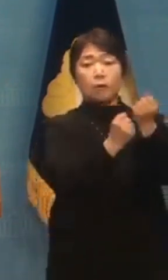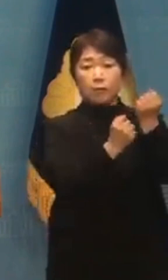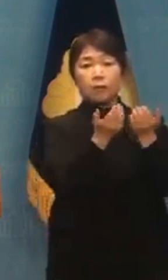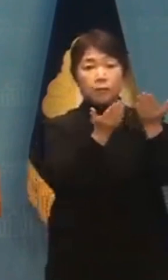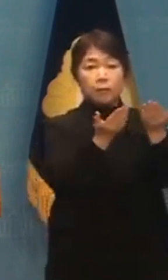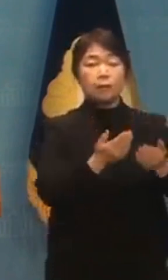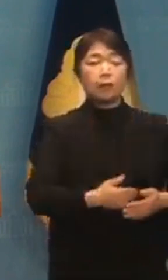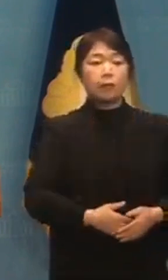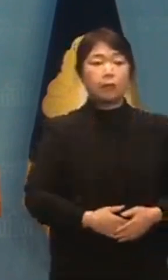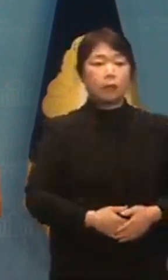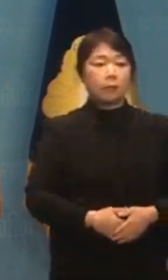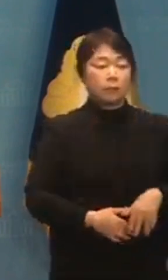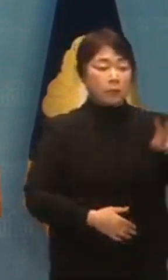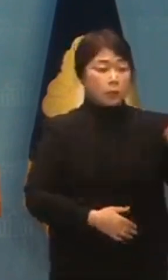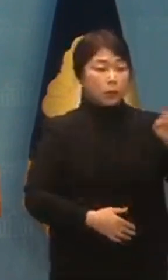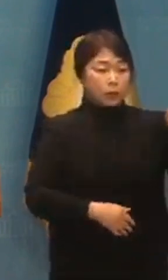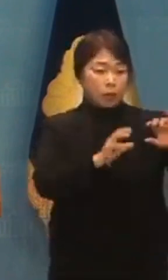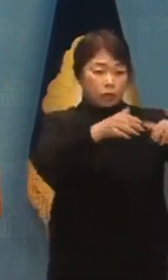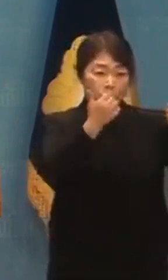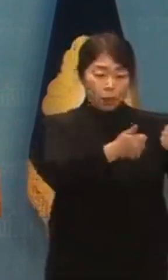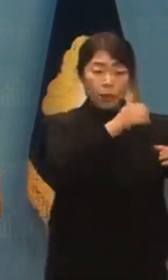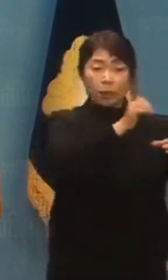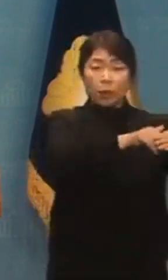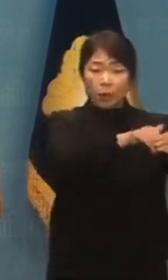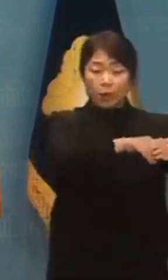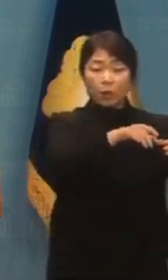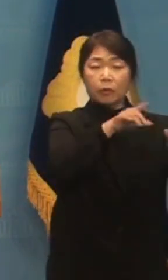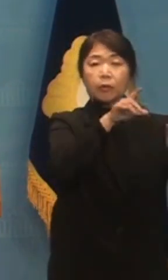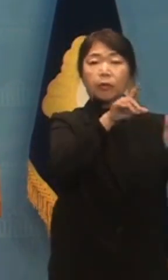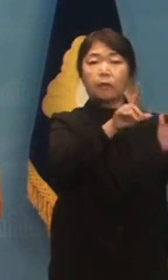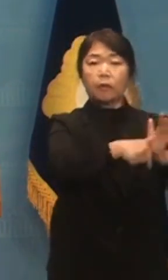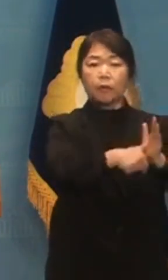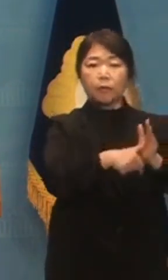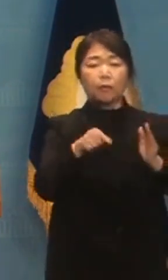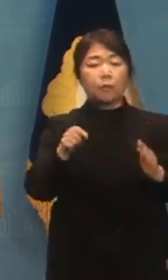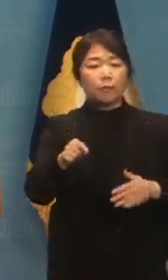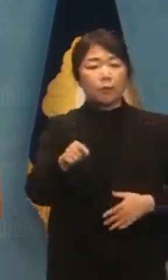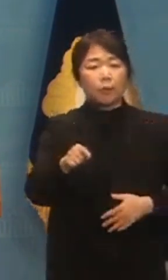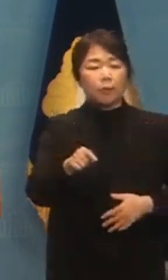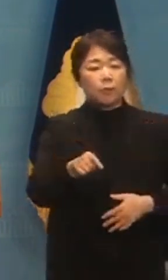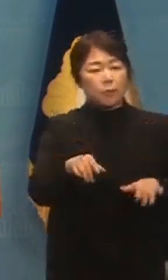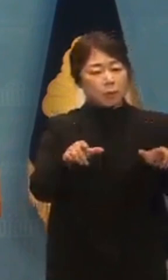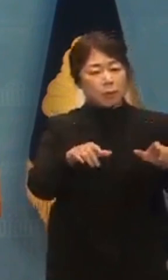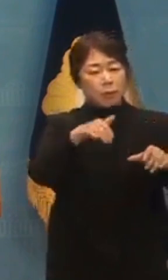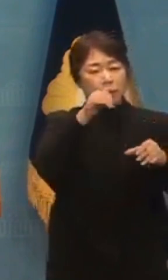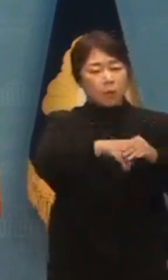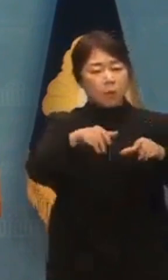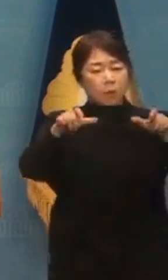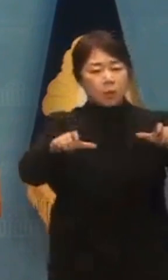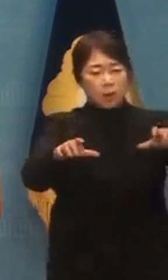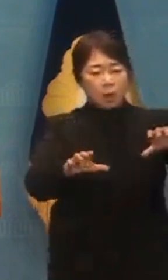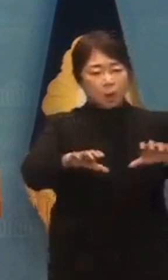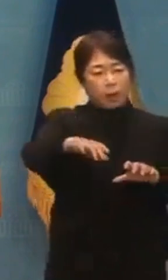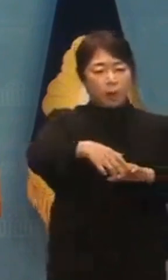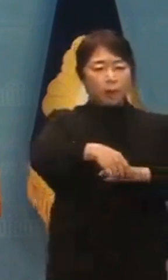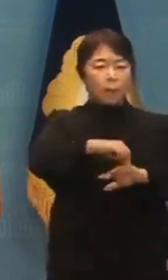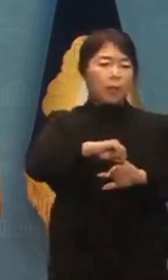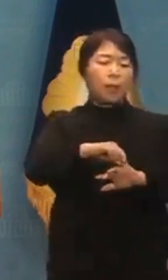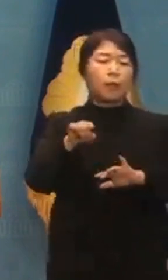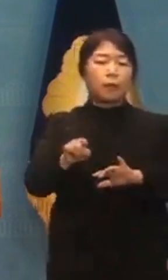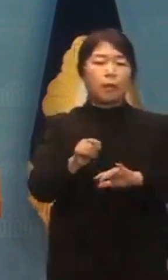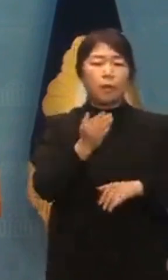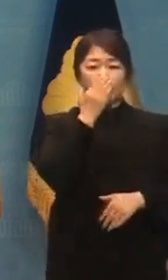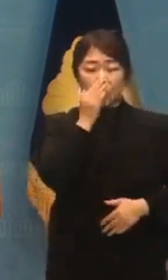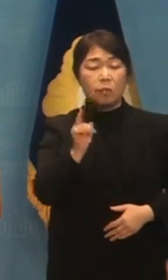설명드리겠습니다. 제21대 국회의원 선거 당시 게리멘터링으로 비정상적으로 조성된 전남